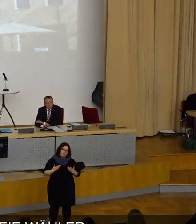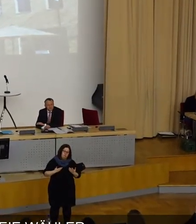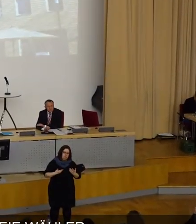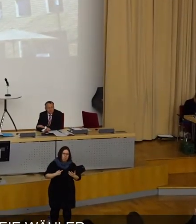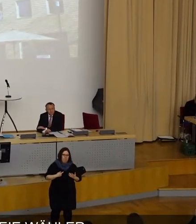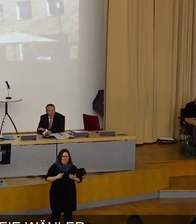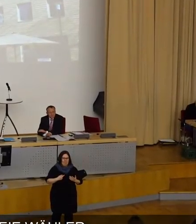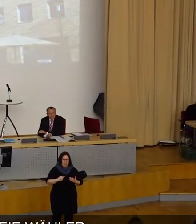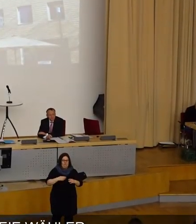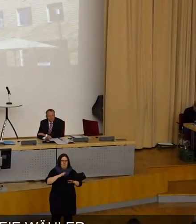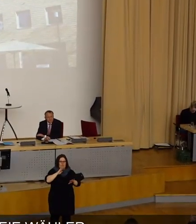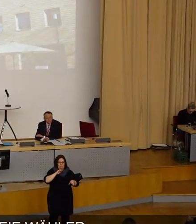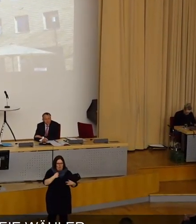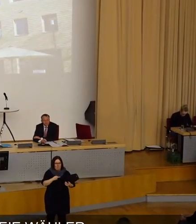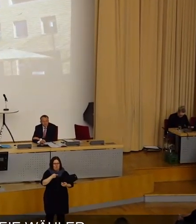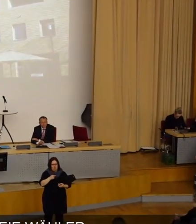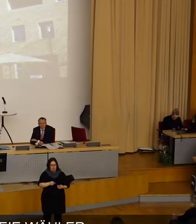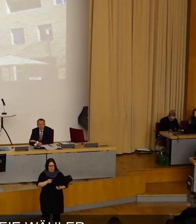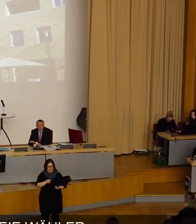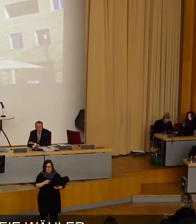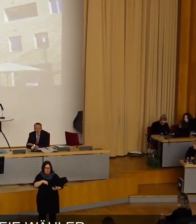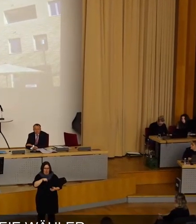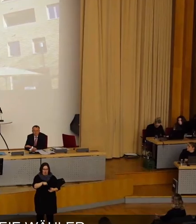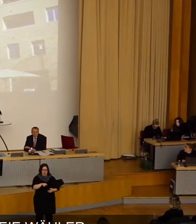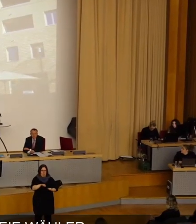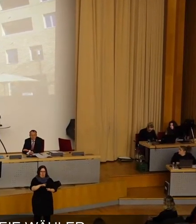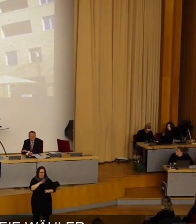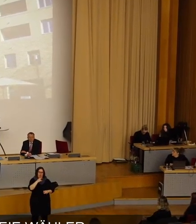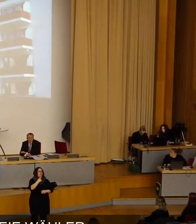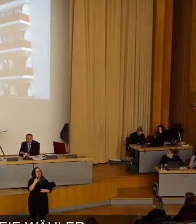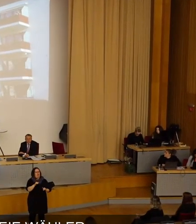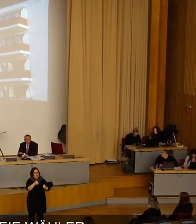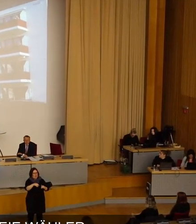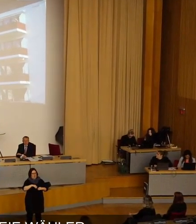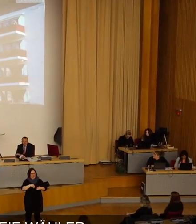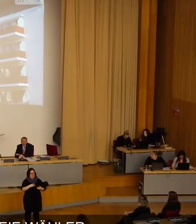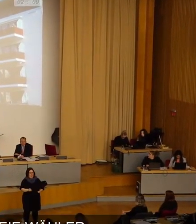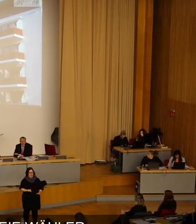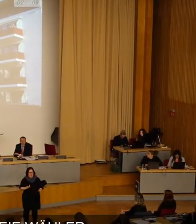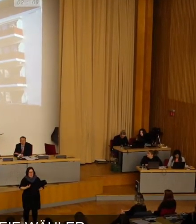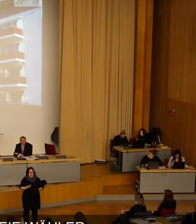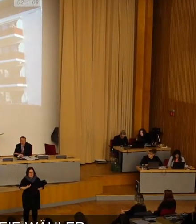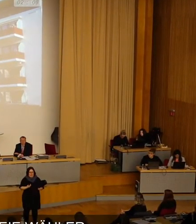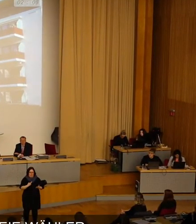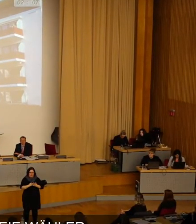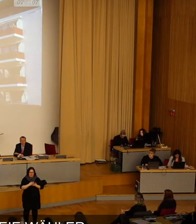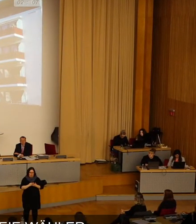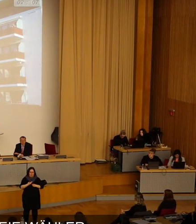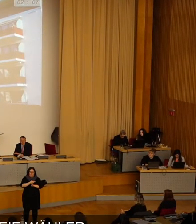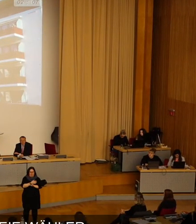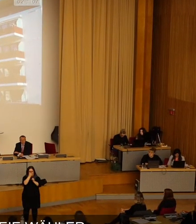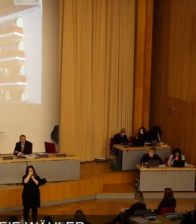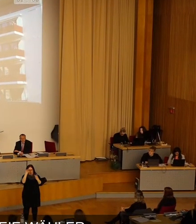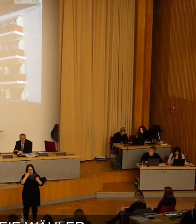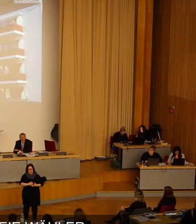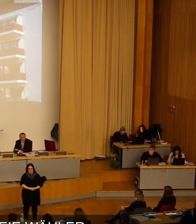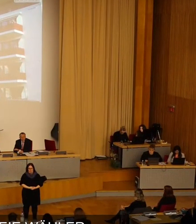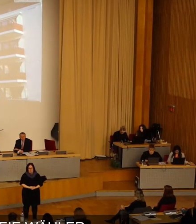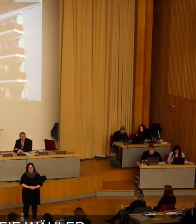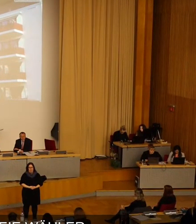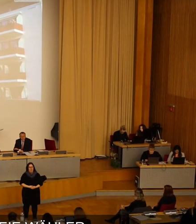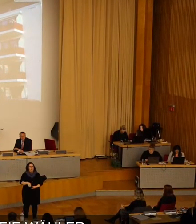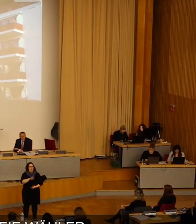müssen, mit den umgesetzten Entwürfen dann Jahre, Jahrzehnte lang leben. Der Stadtrat hat im